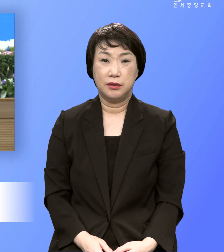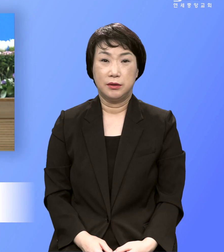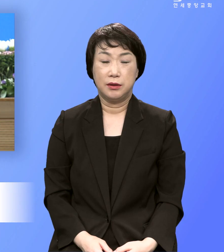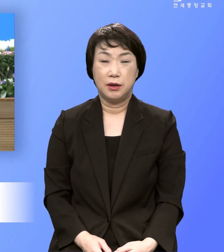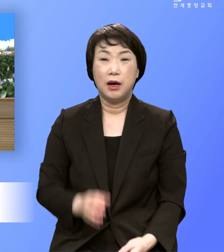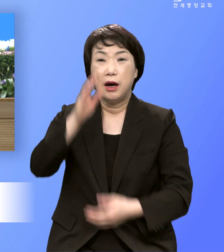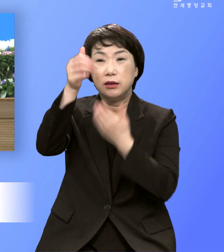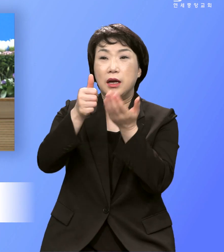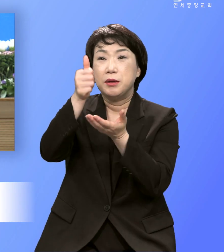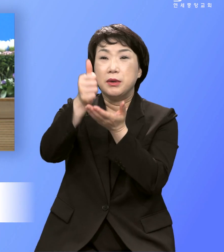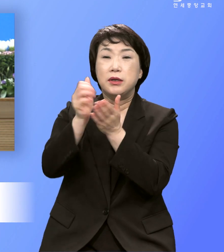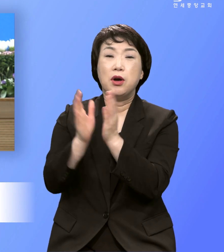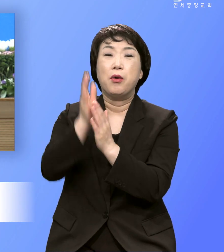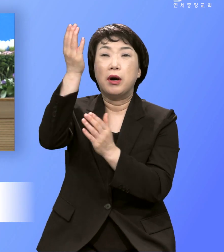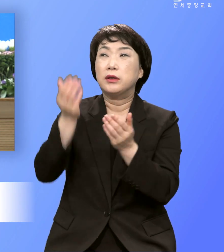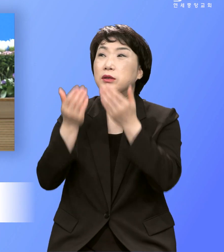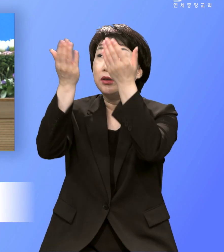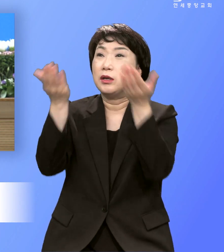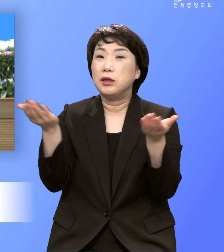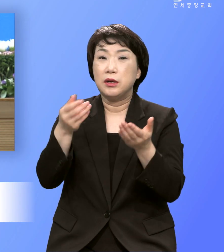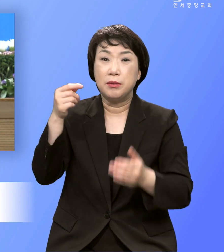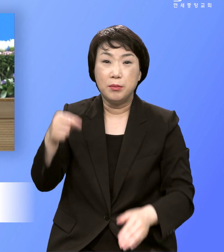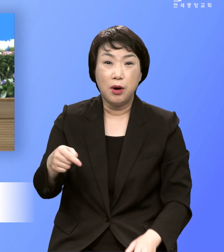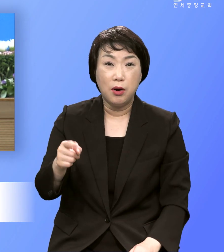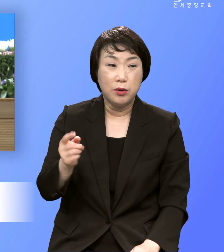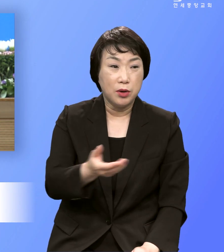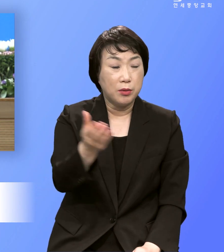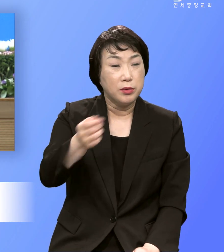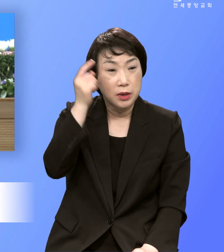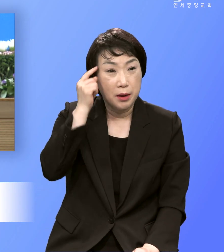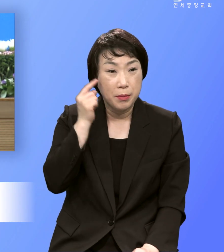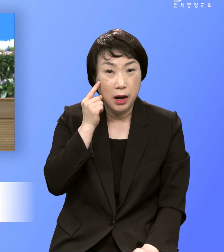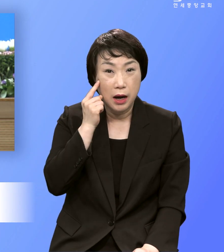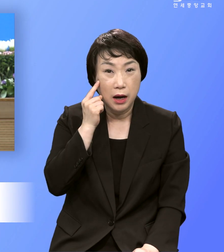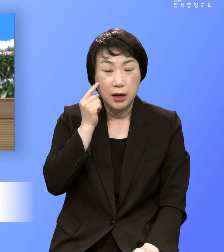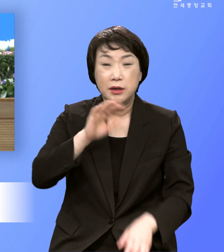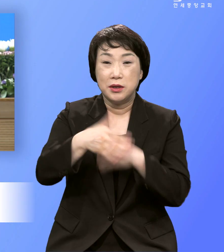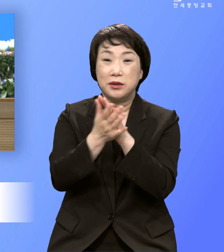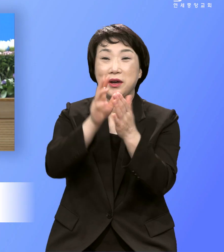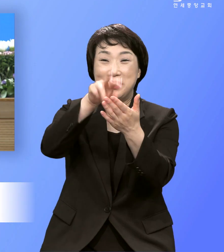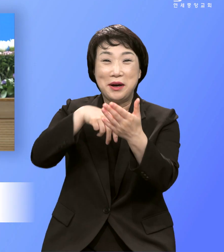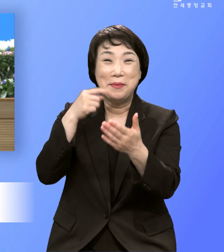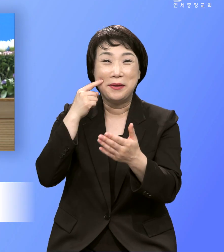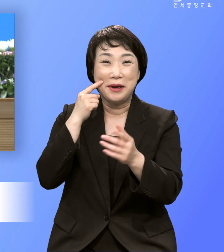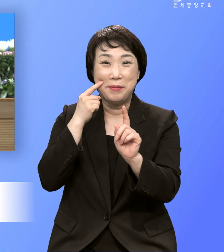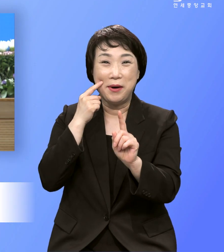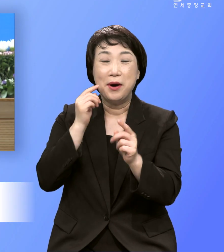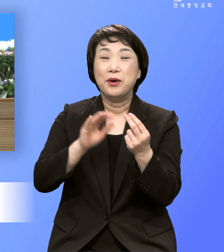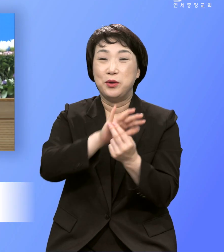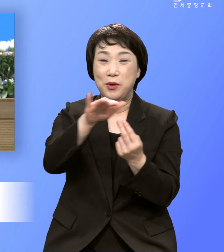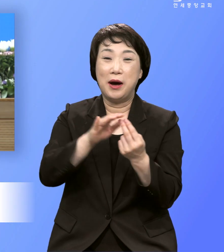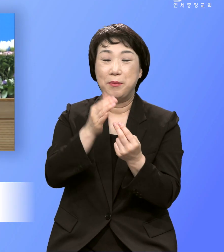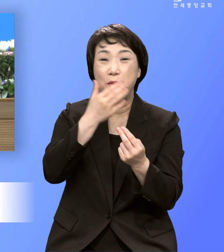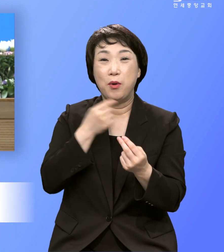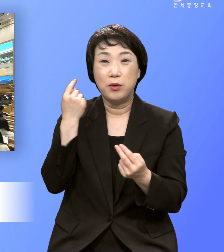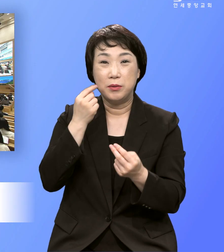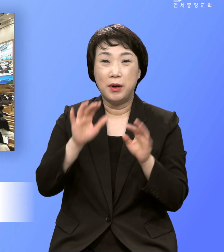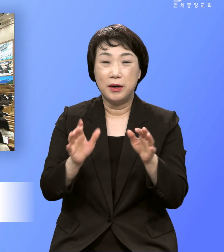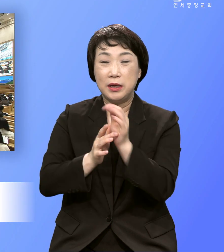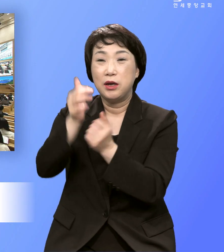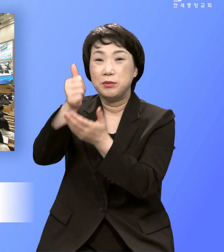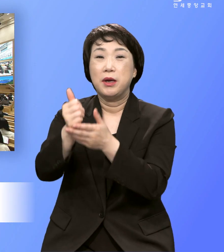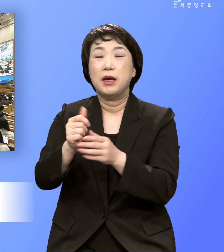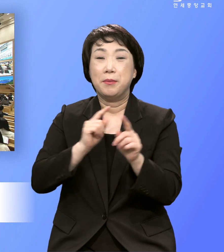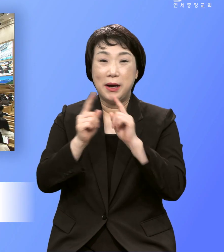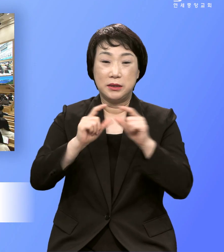하나님을 영화롭게 하는 것이 무엇일까? 자, 한번 읽어봐. 아까 저 요한복음에 예수께서